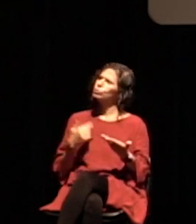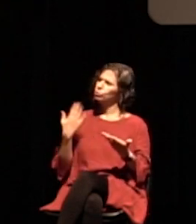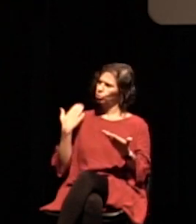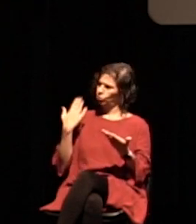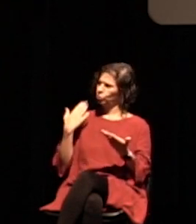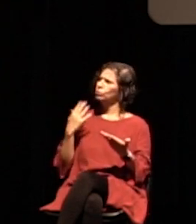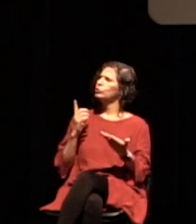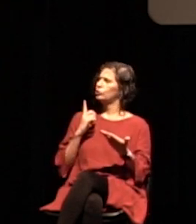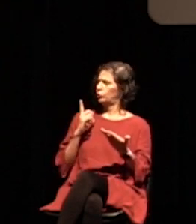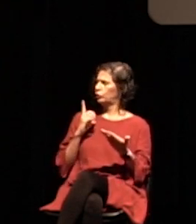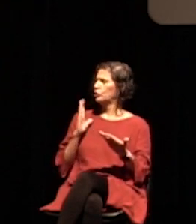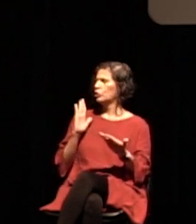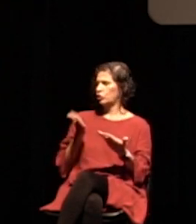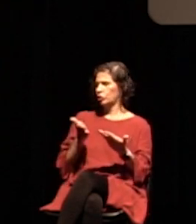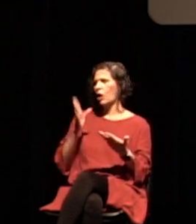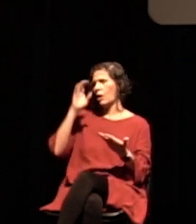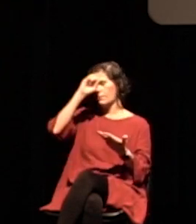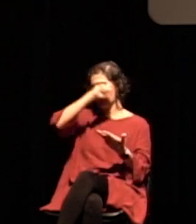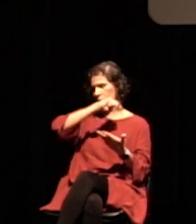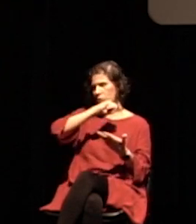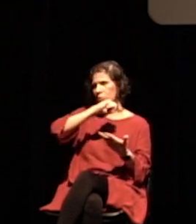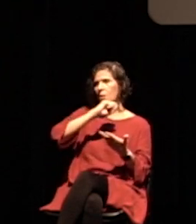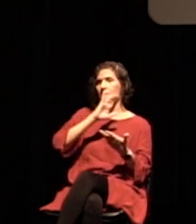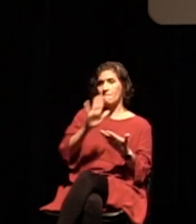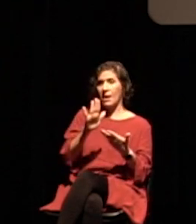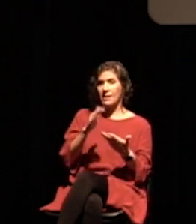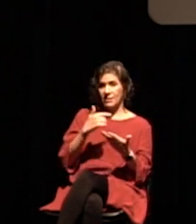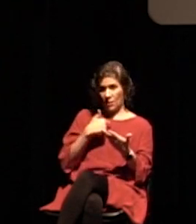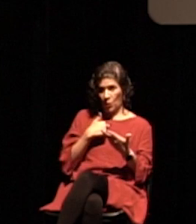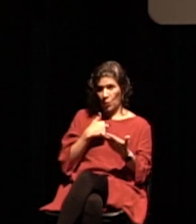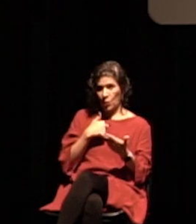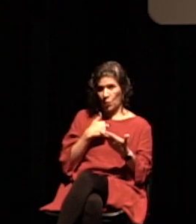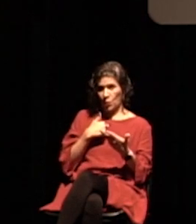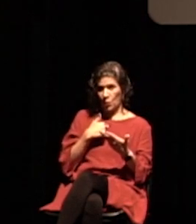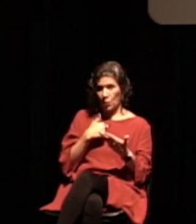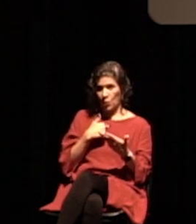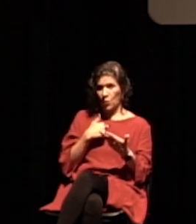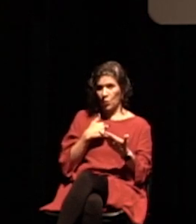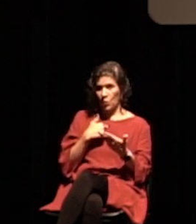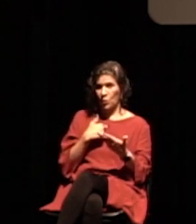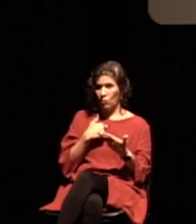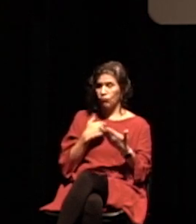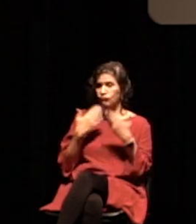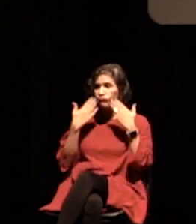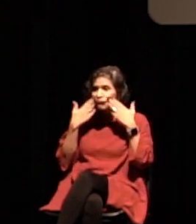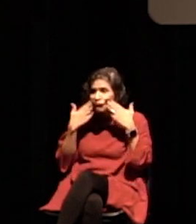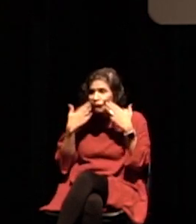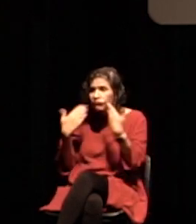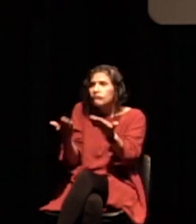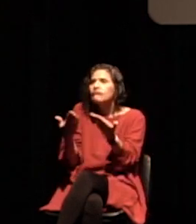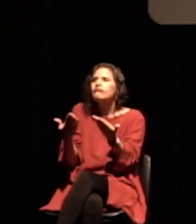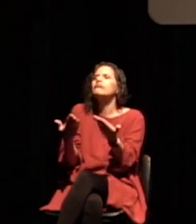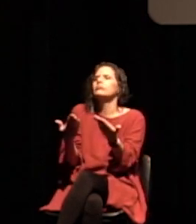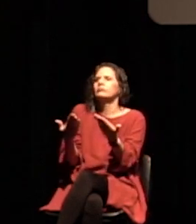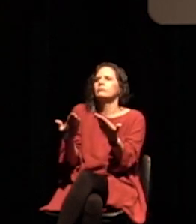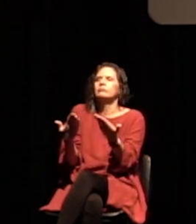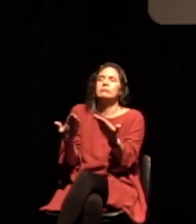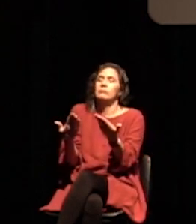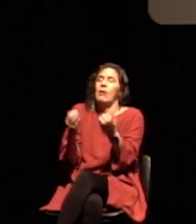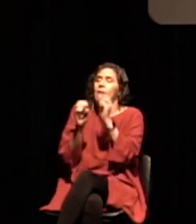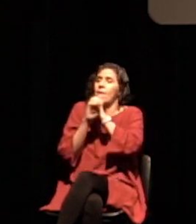Eu já tinha aprendido isso, mas o que ficou evidente, o que veio a mim de uma maneira